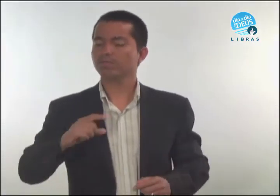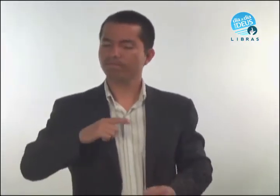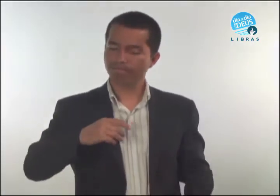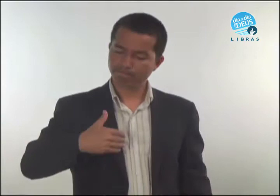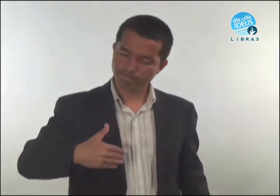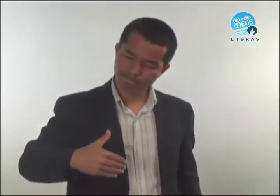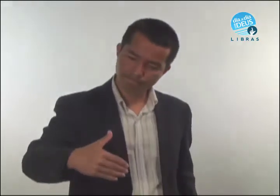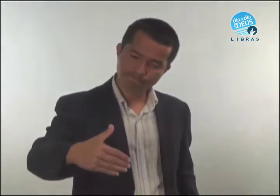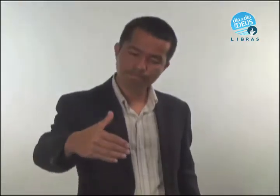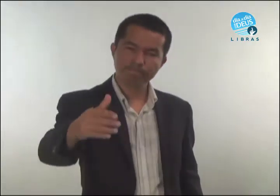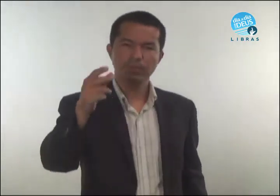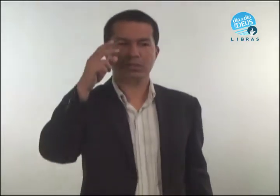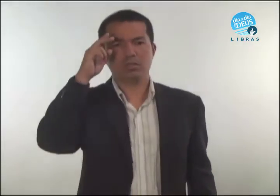Mas continua.